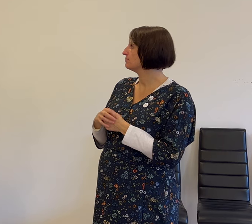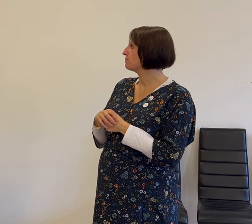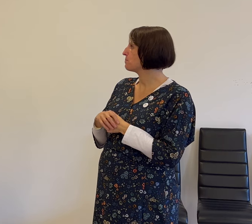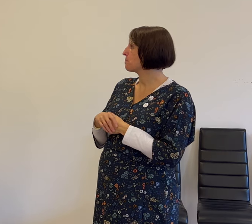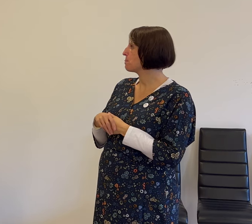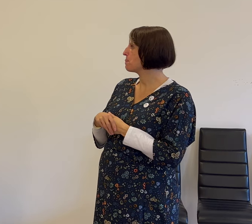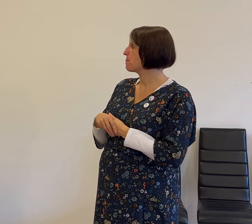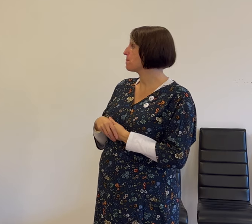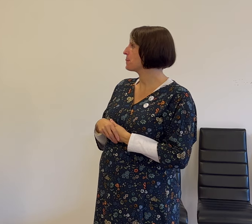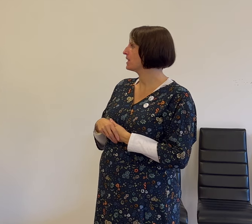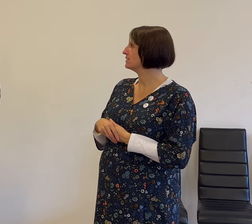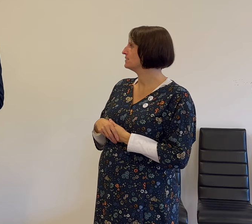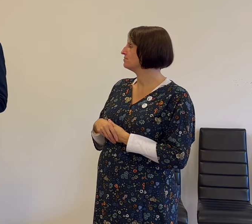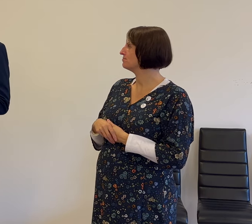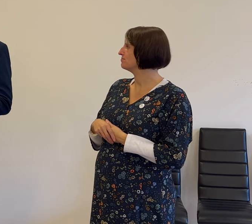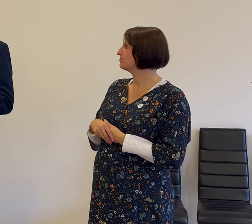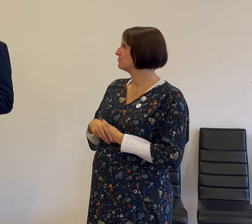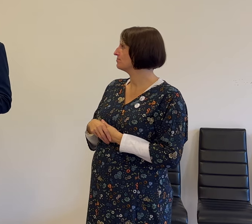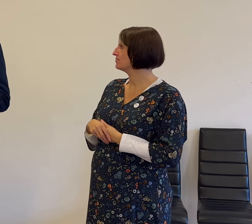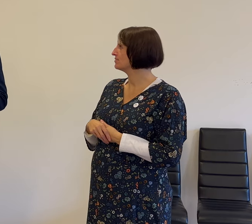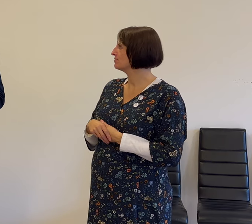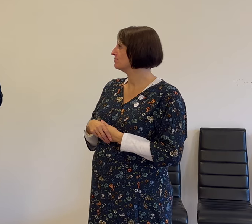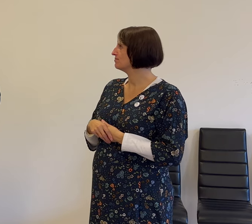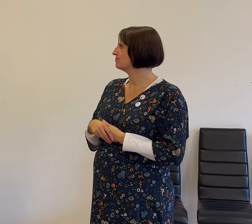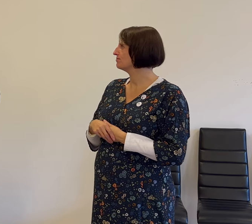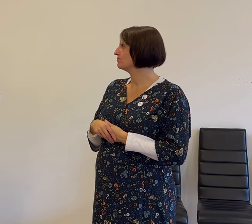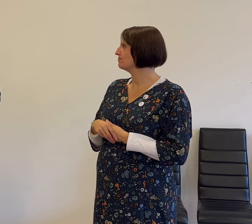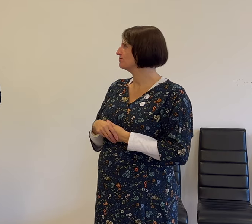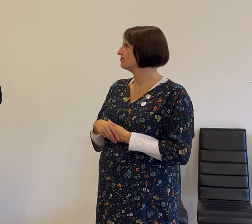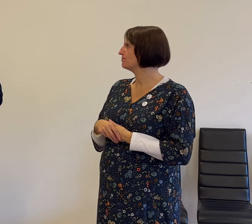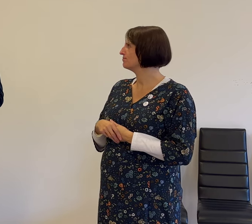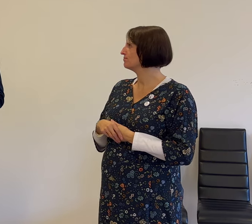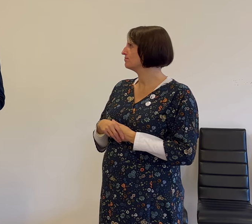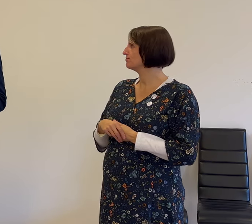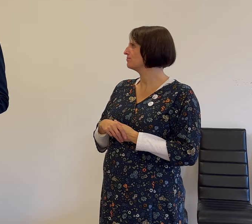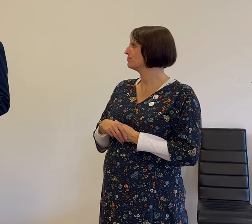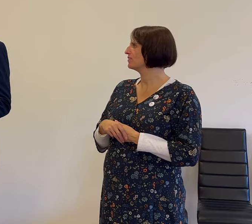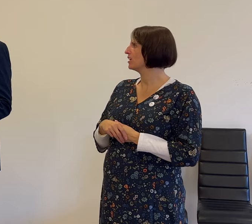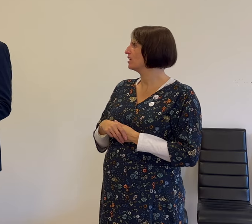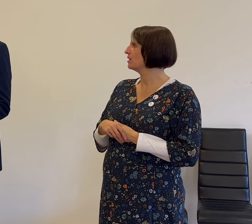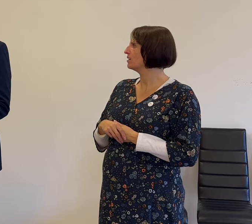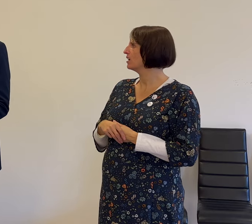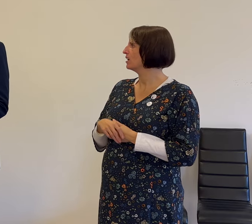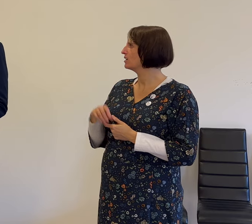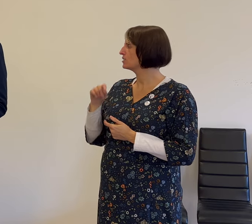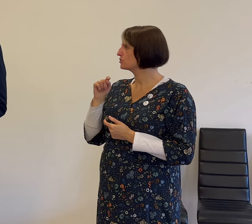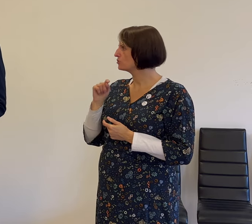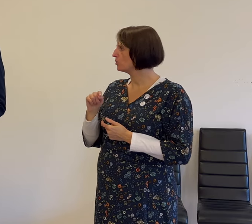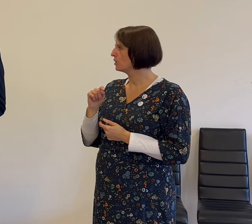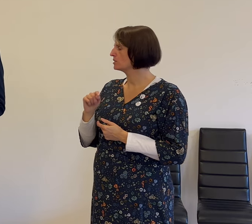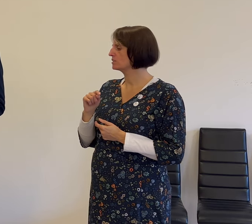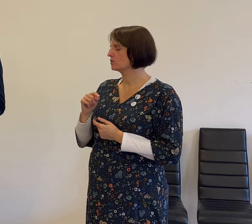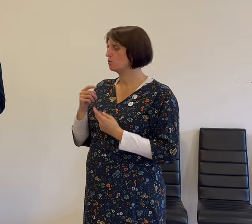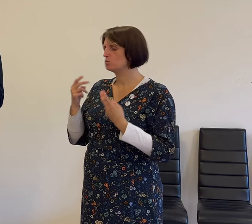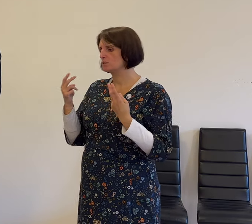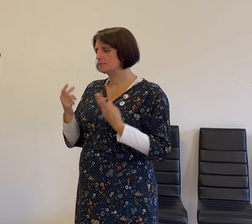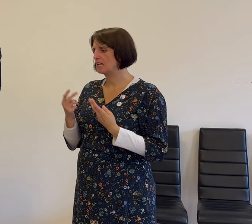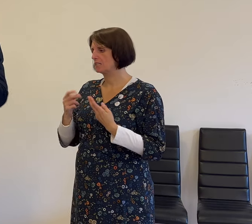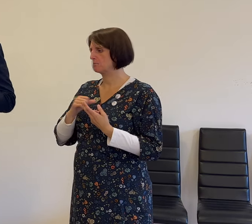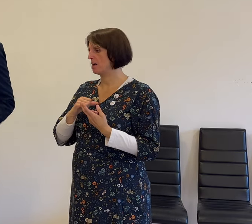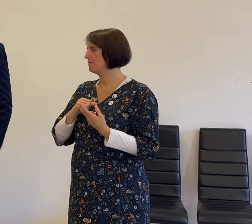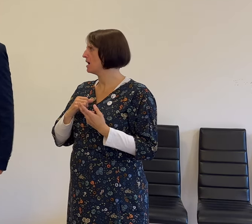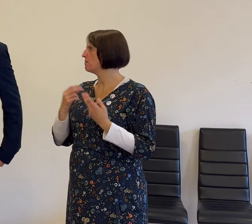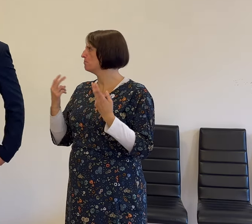No, nějaký chlápek z Nazareta. A všimněte si, tohle jsou zajímavé podobnosti, které tady